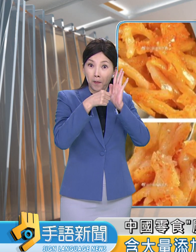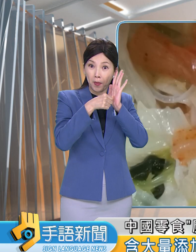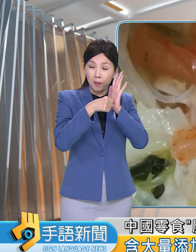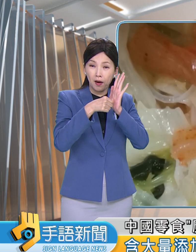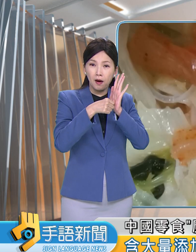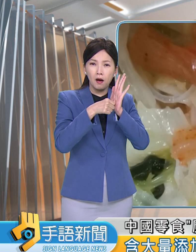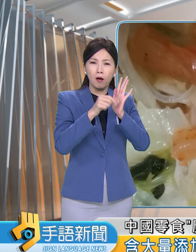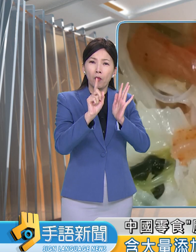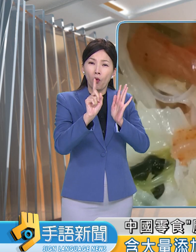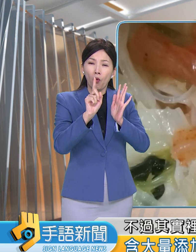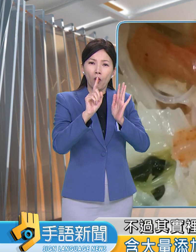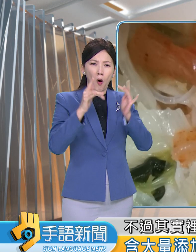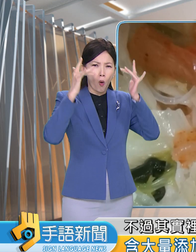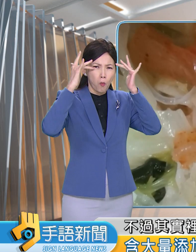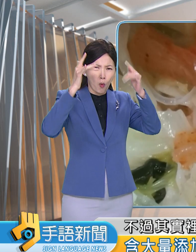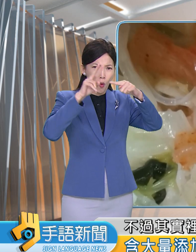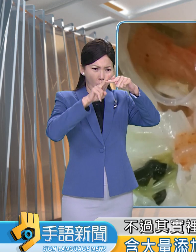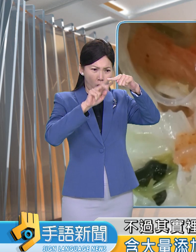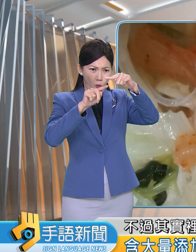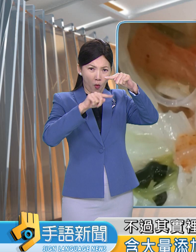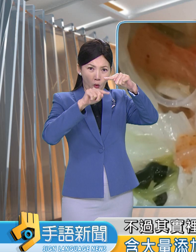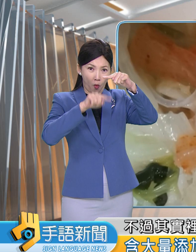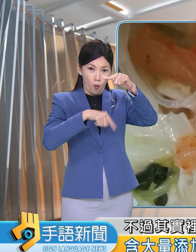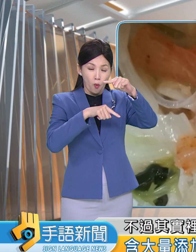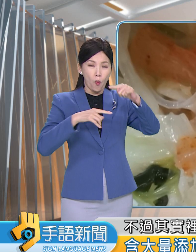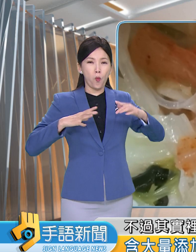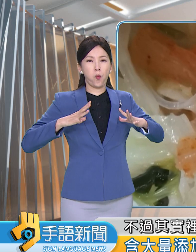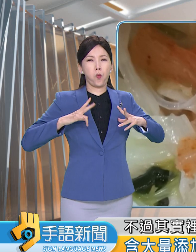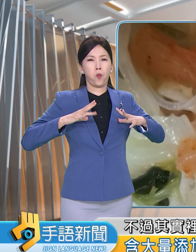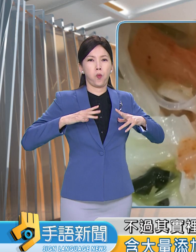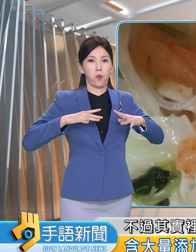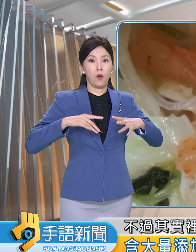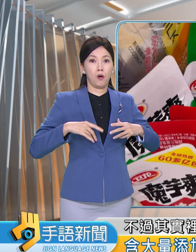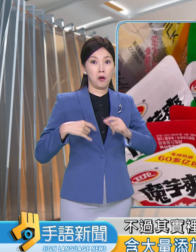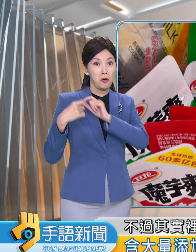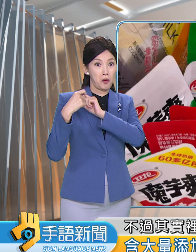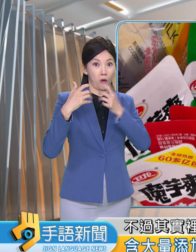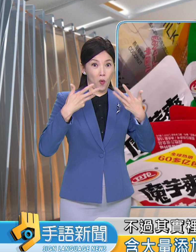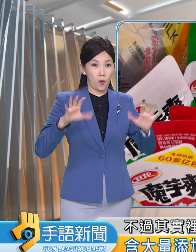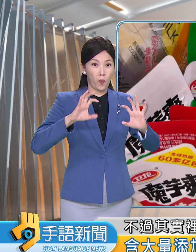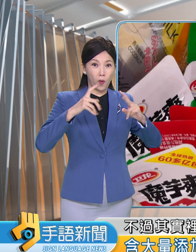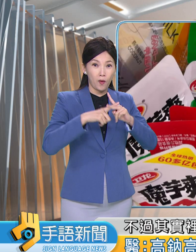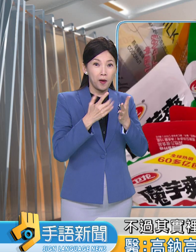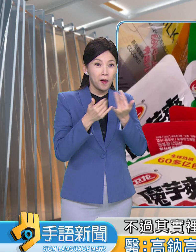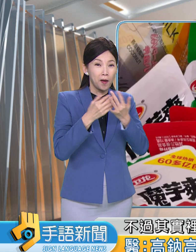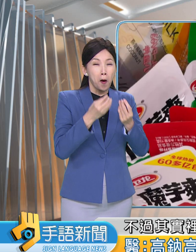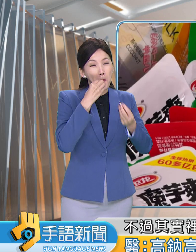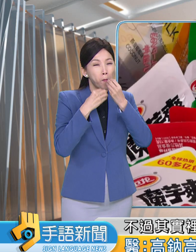爽。不过其实里面含有大量的调味料跟添加